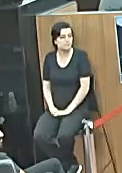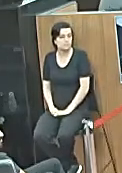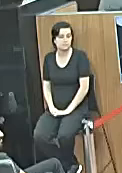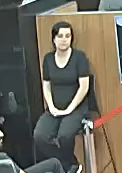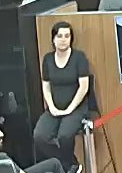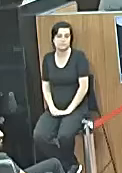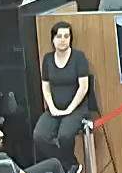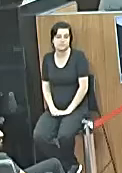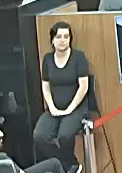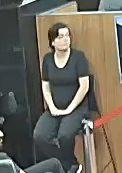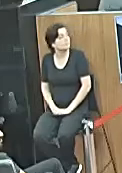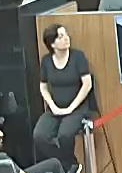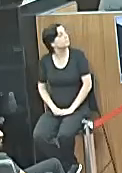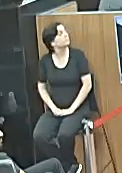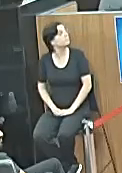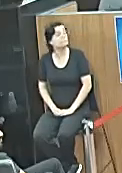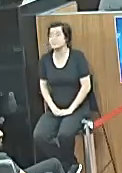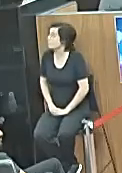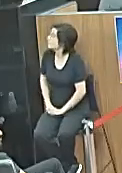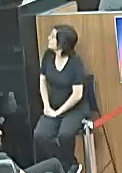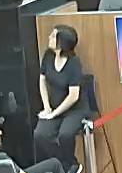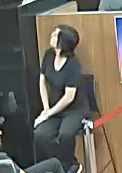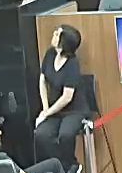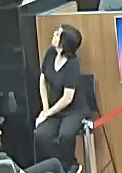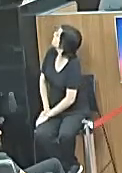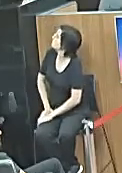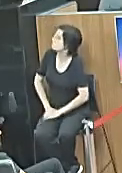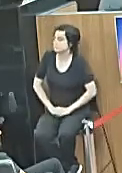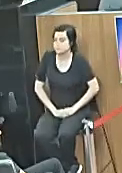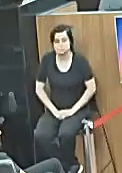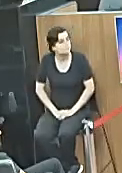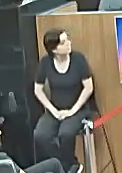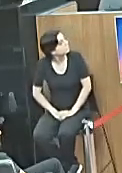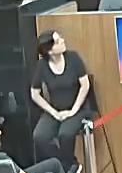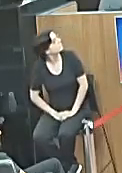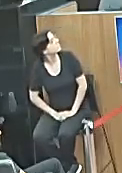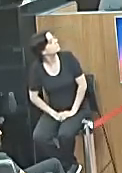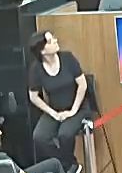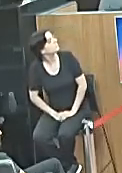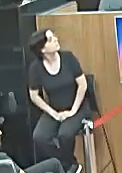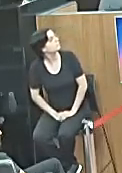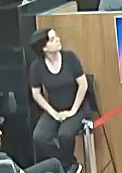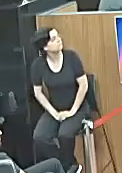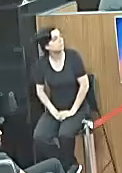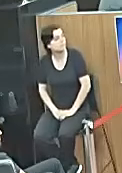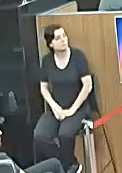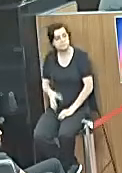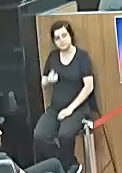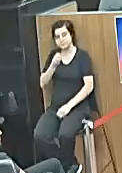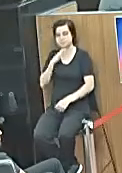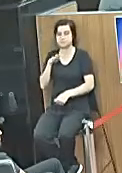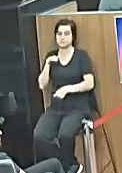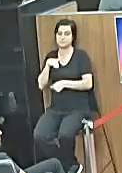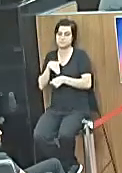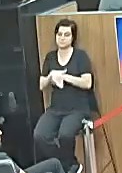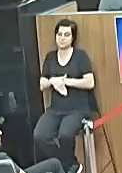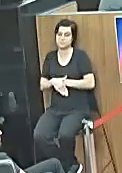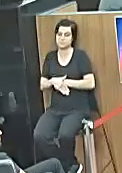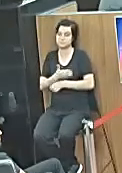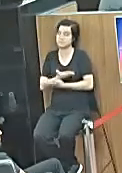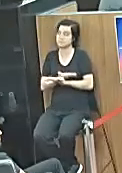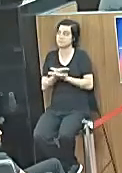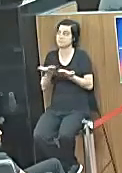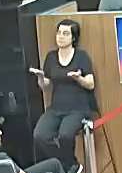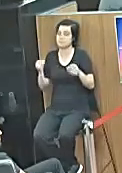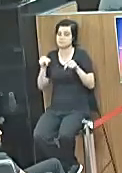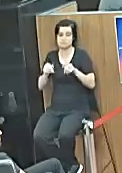é boa noite o deputado jean boa noite maria o volante bruno que estão compondo a mesa